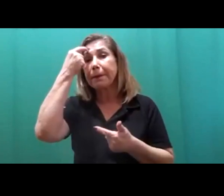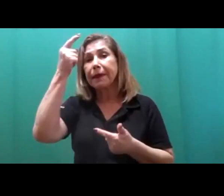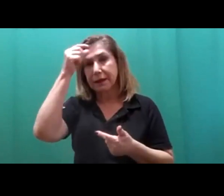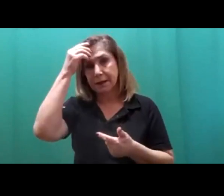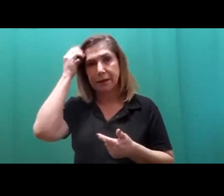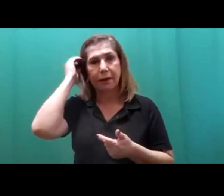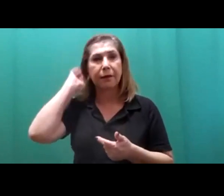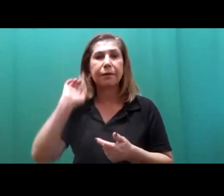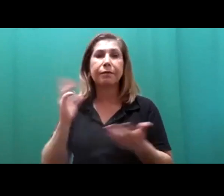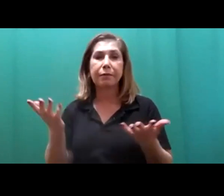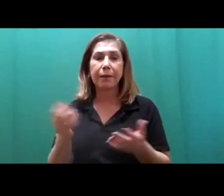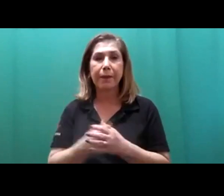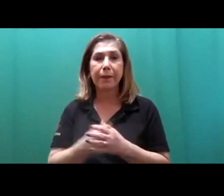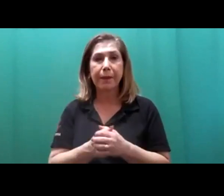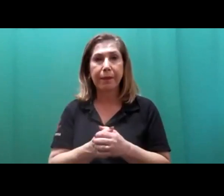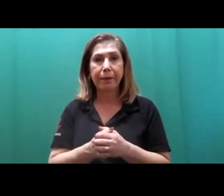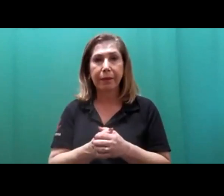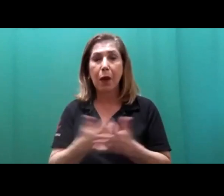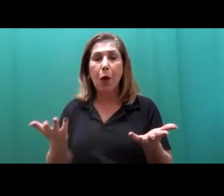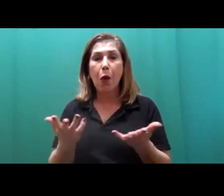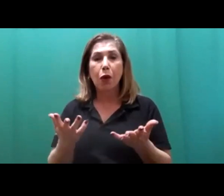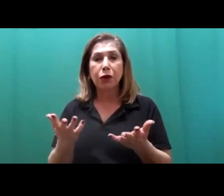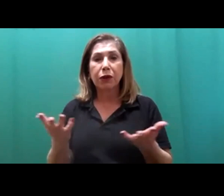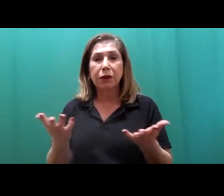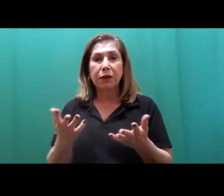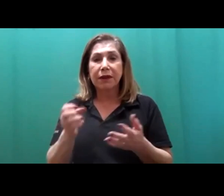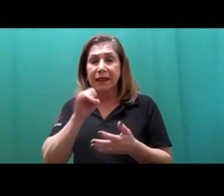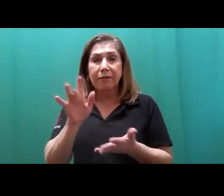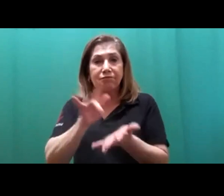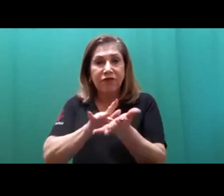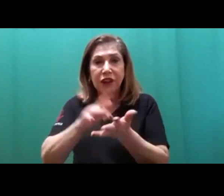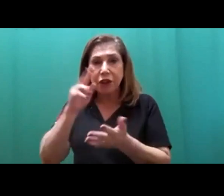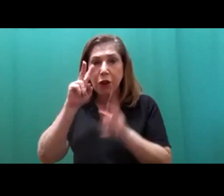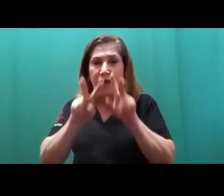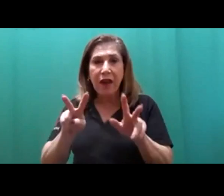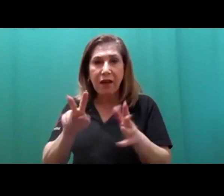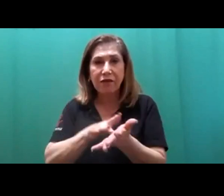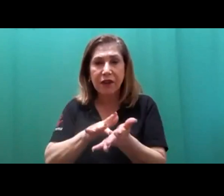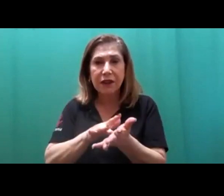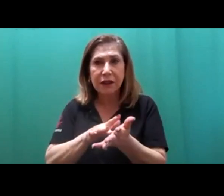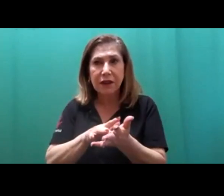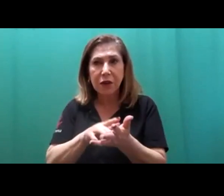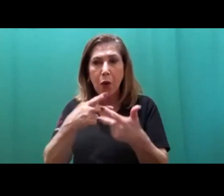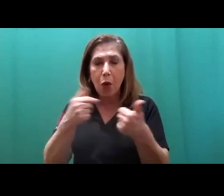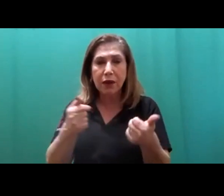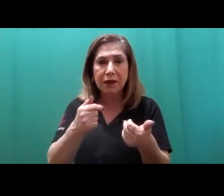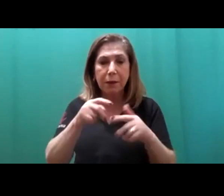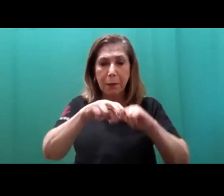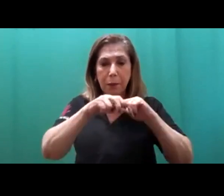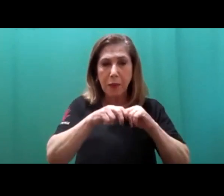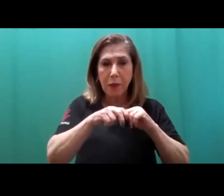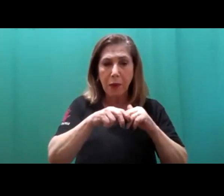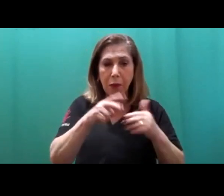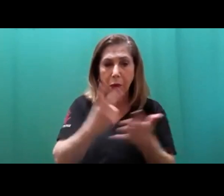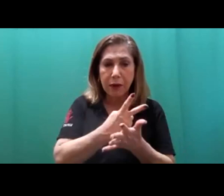que a gente tem uma invisibilização das estruturas que causam a fome, a gente não consegue